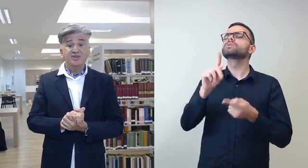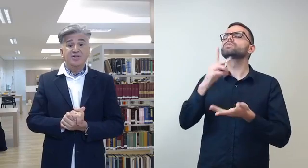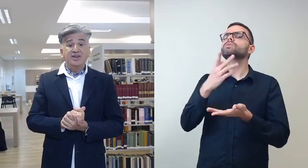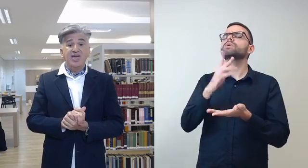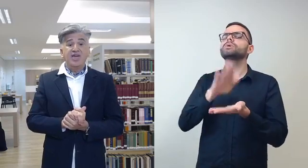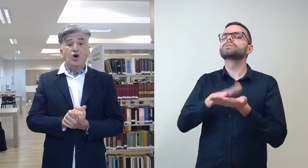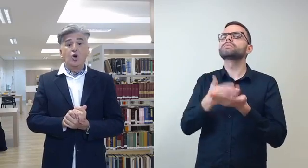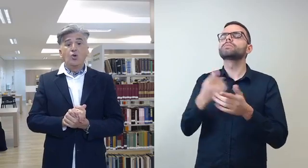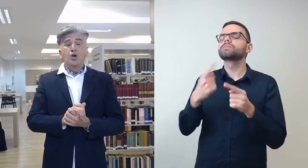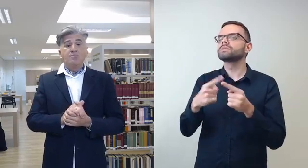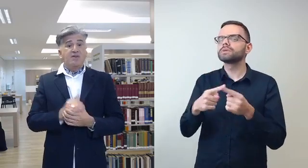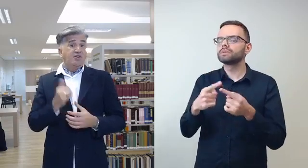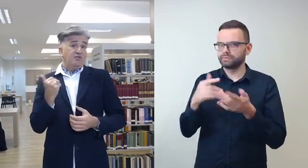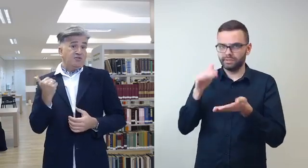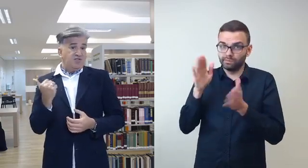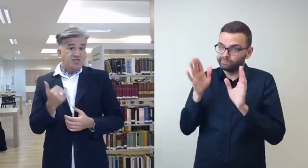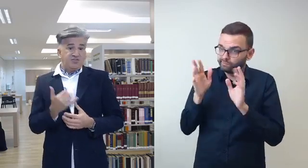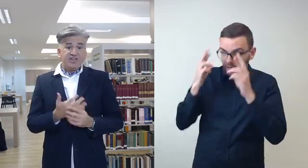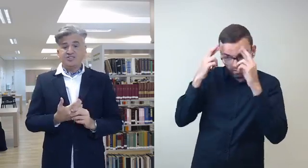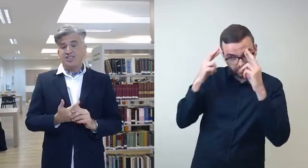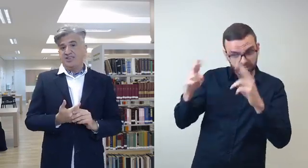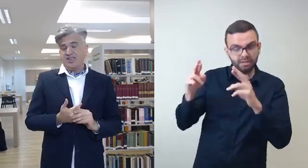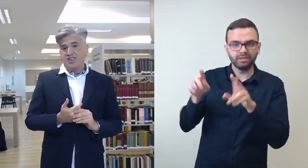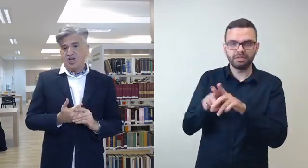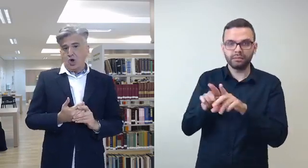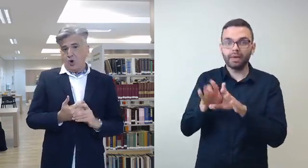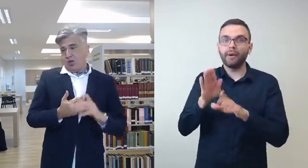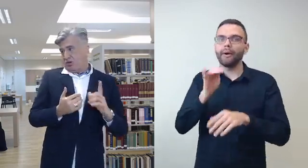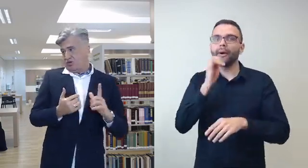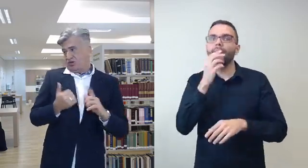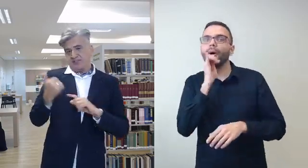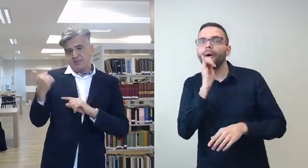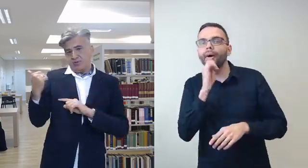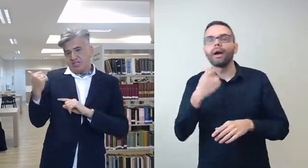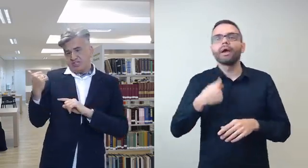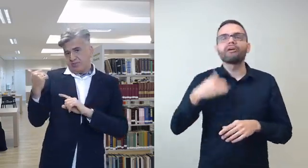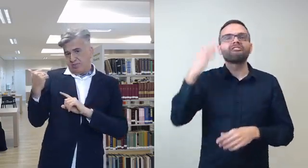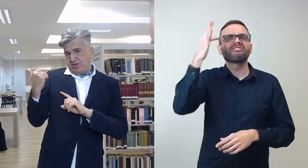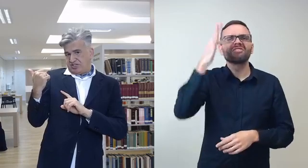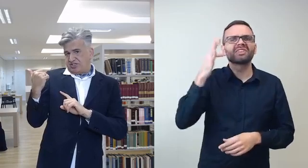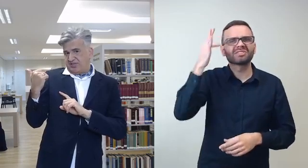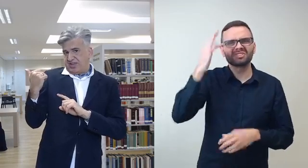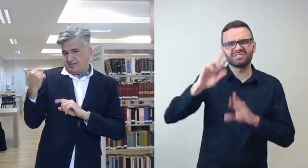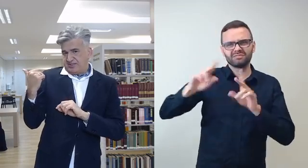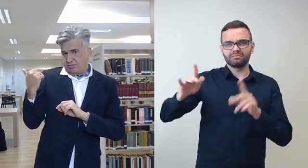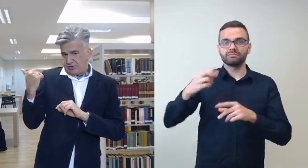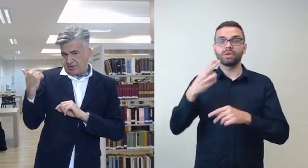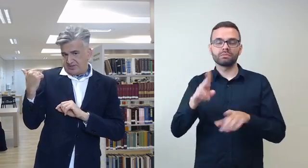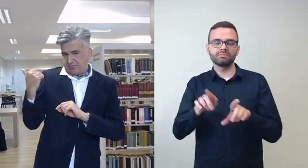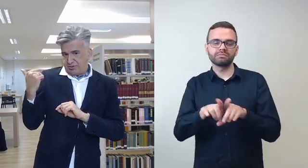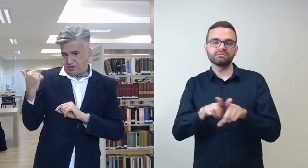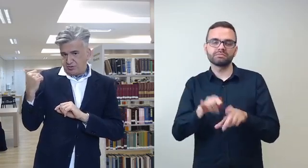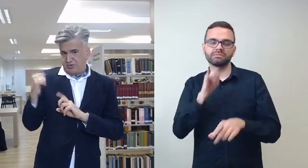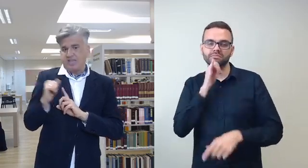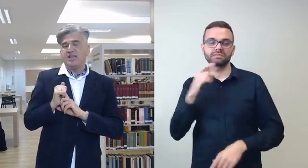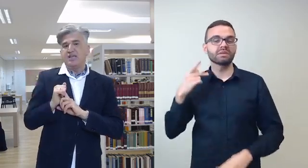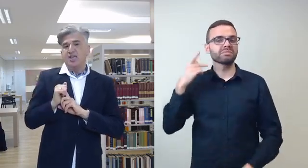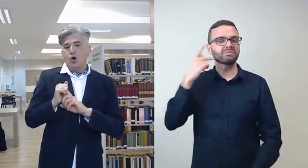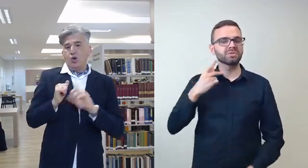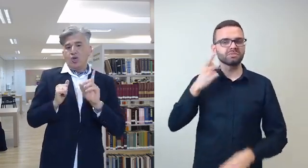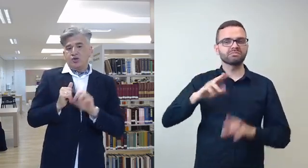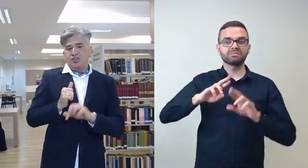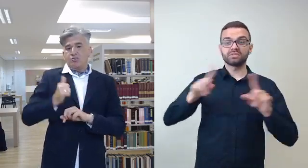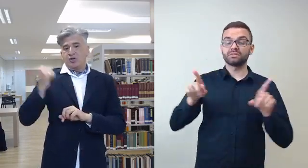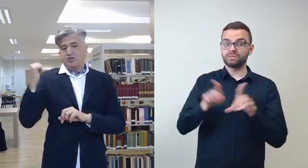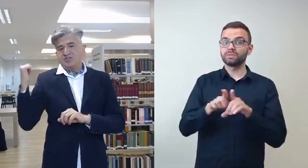lado, né? Ou minha filosofia é diferente da dele. Ou eu não sou dessa política, minha política é diferente do ponto de vista político do dele.